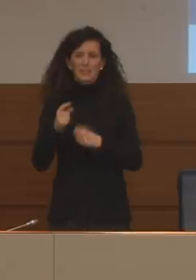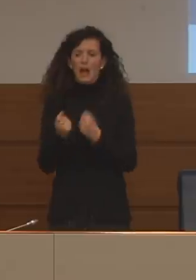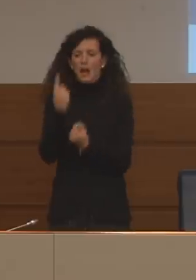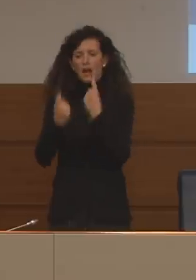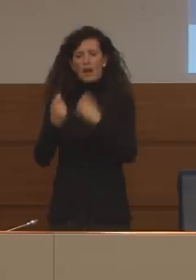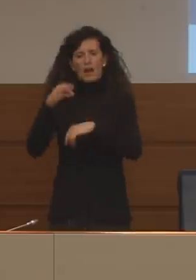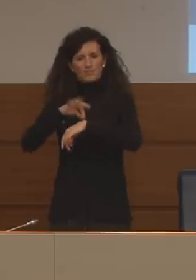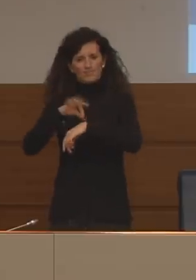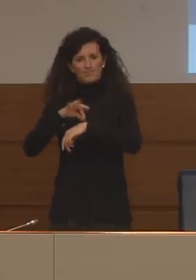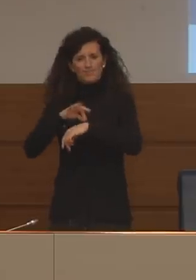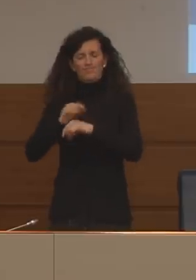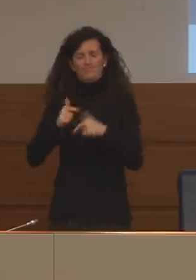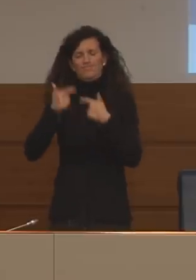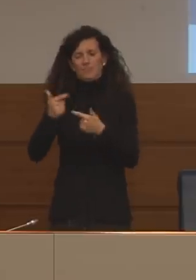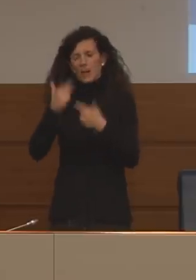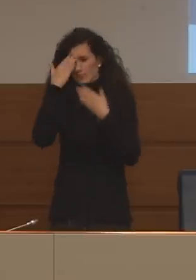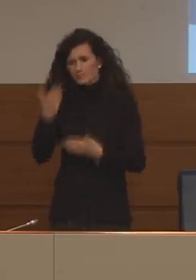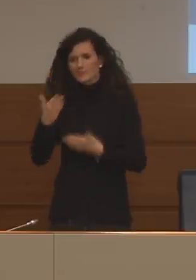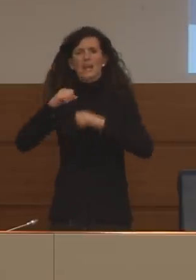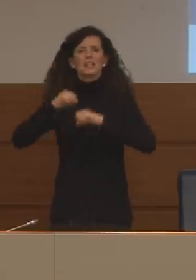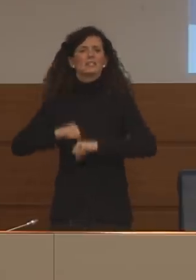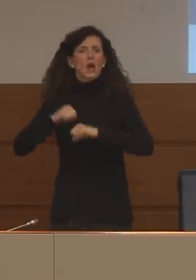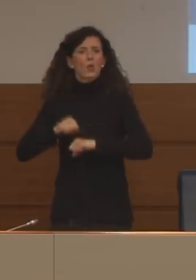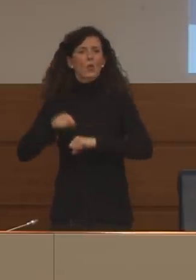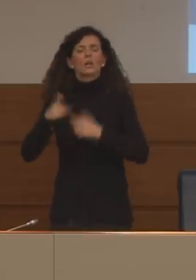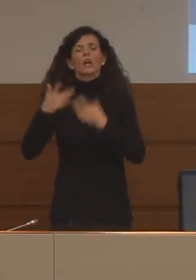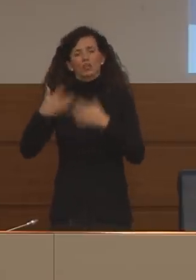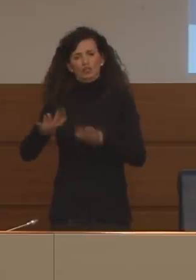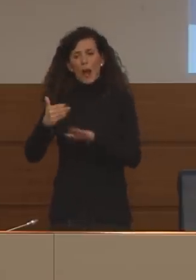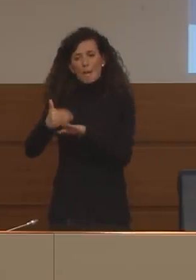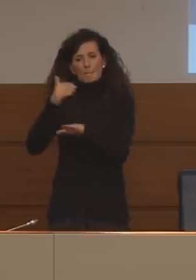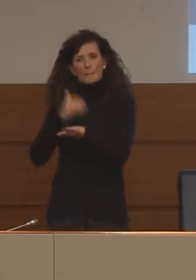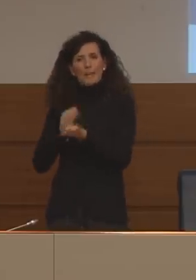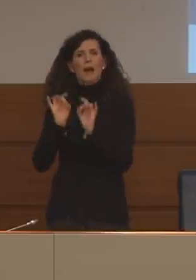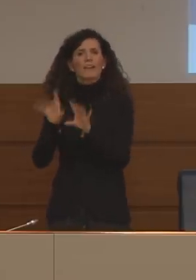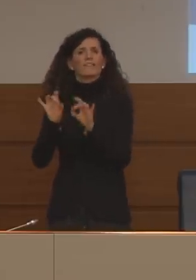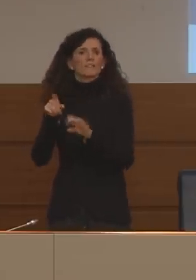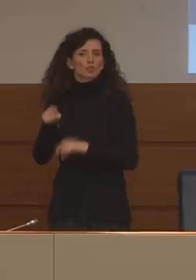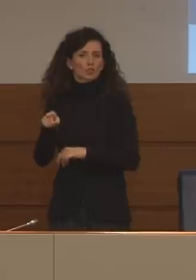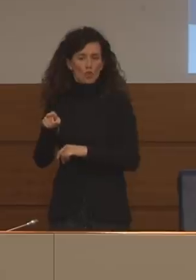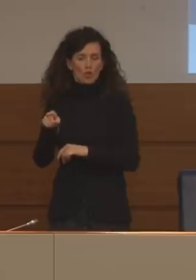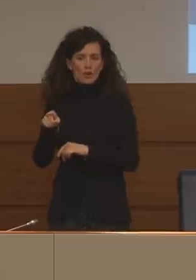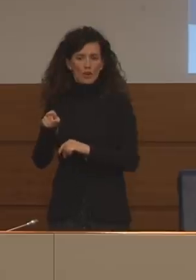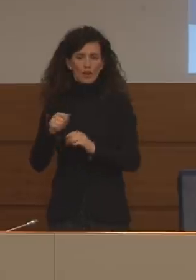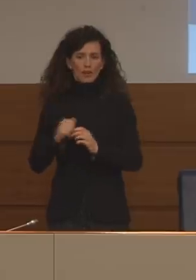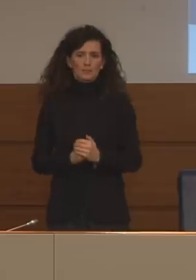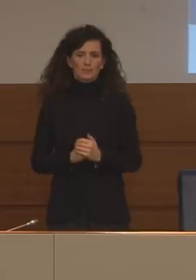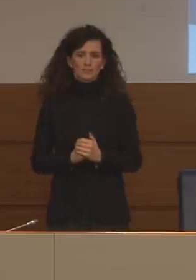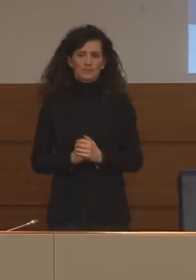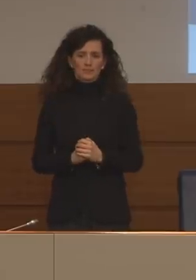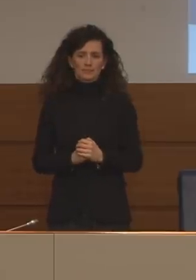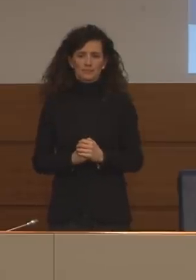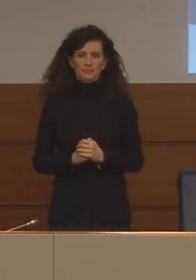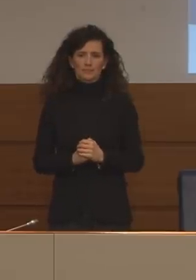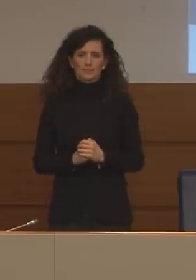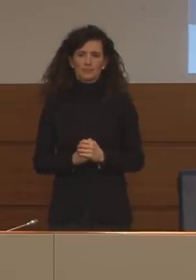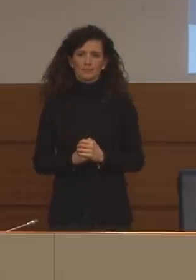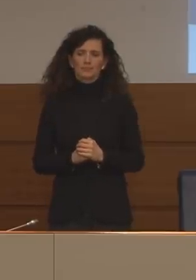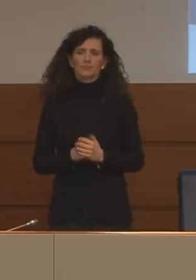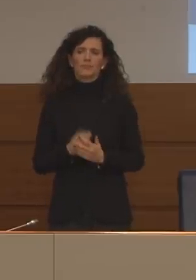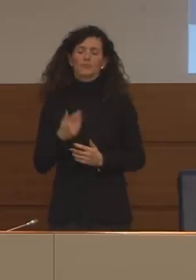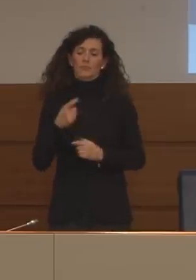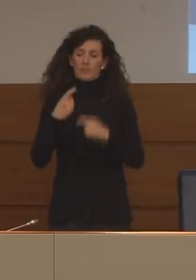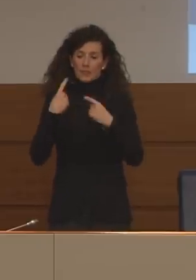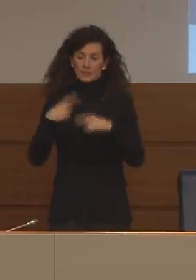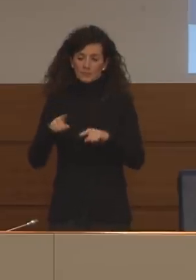caratterizzavano la sua vita prima di contrarre l'infezione ci sono ovviamente sono